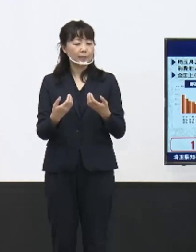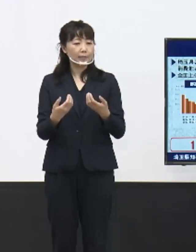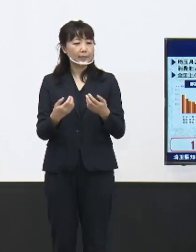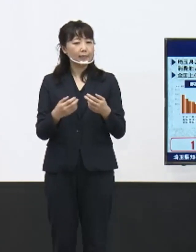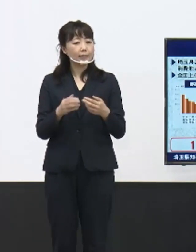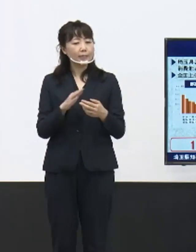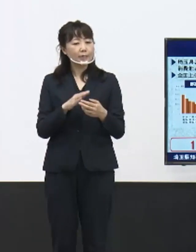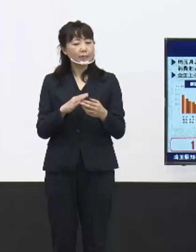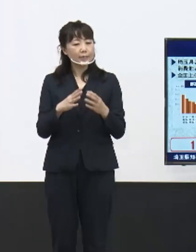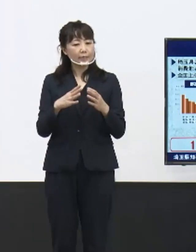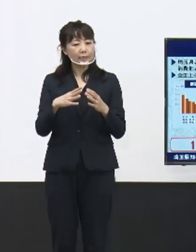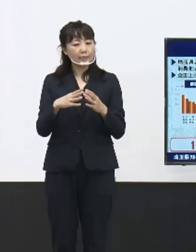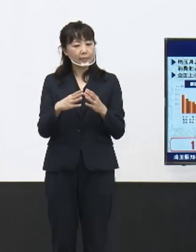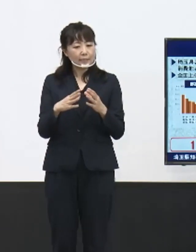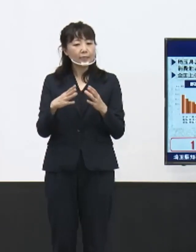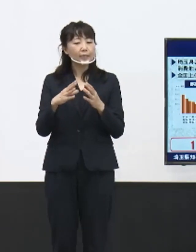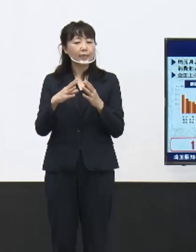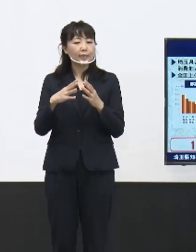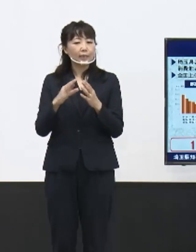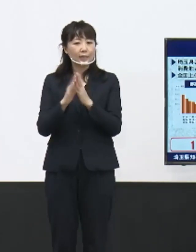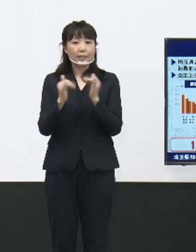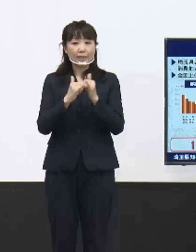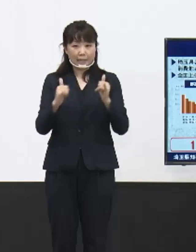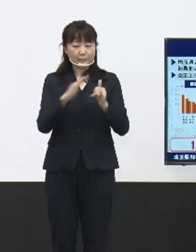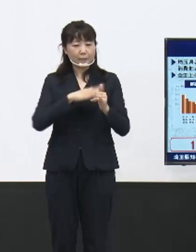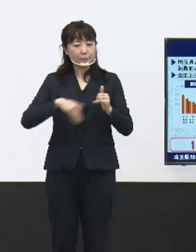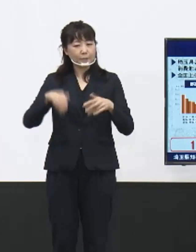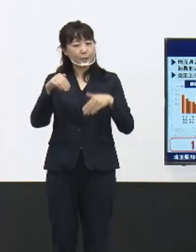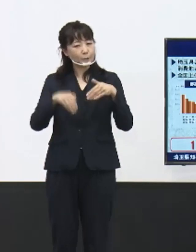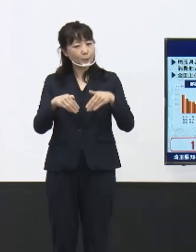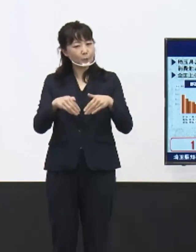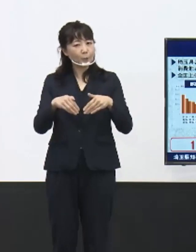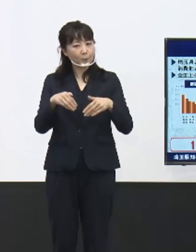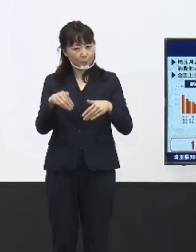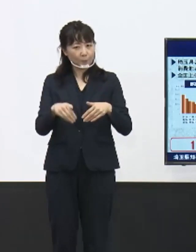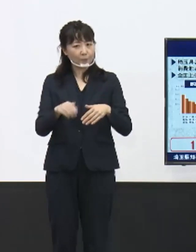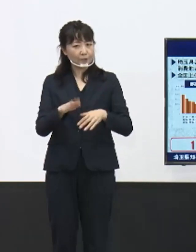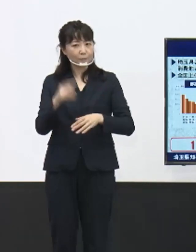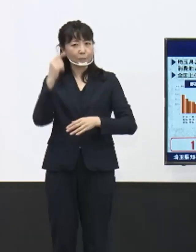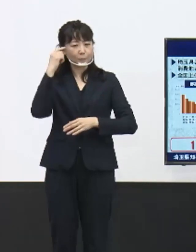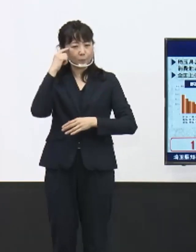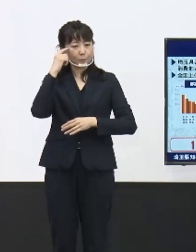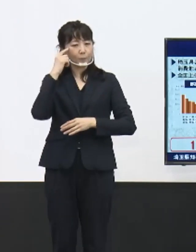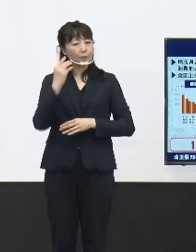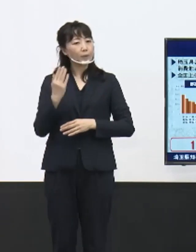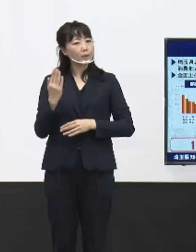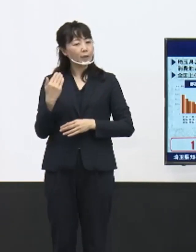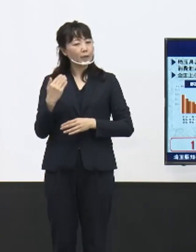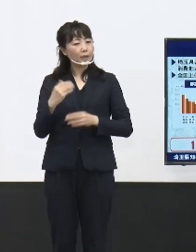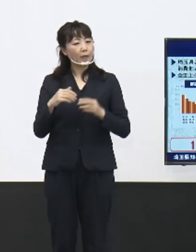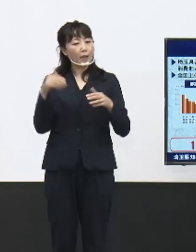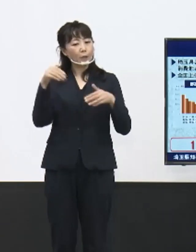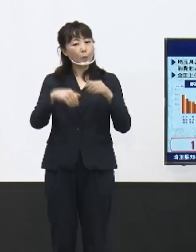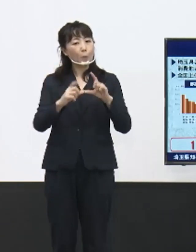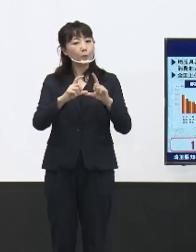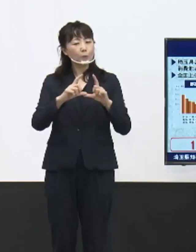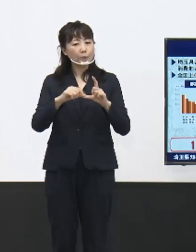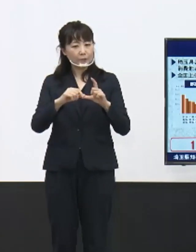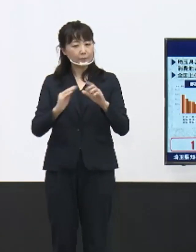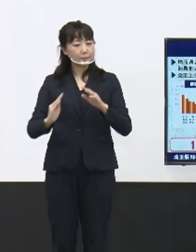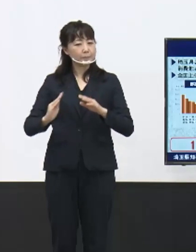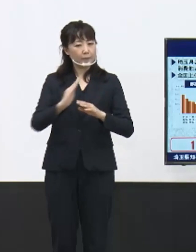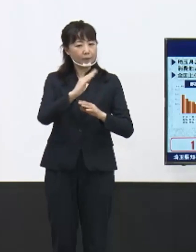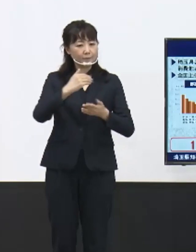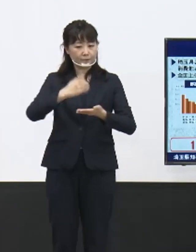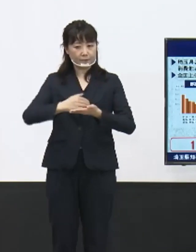参加する機会というか、投票で意思表明する機会となったわけですけれども、先ほど知事は投票率向上したとおっしゃいましたけ